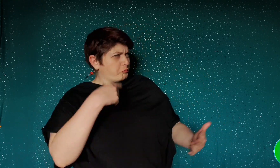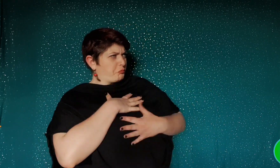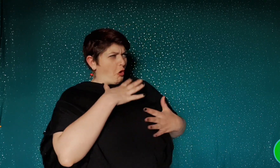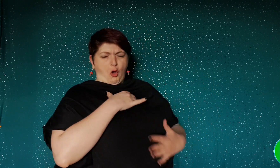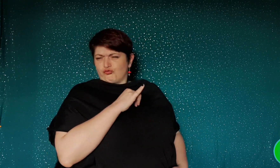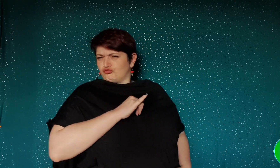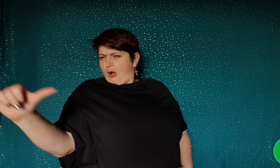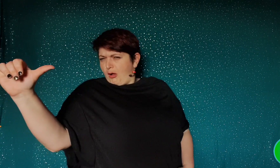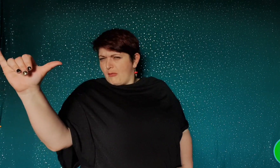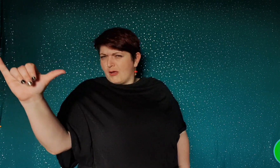Oh non, dit Marianne.